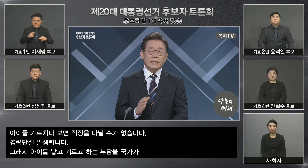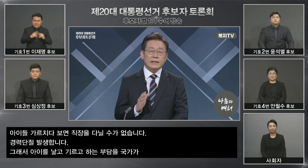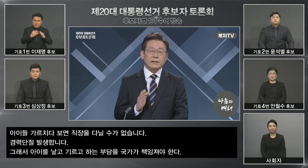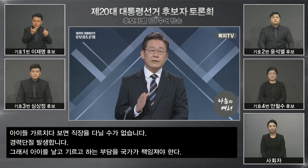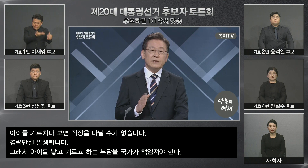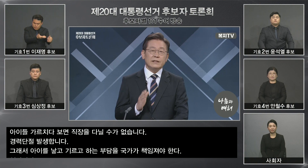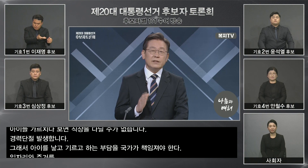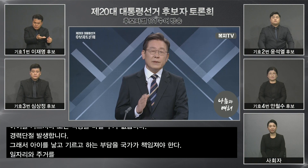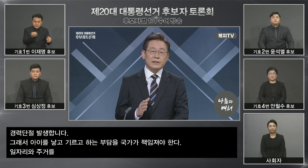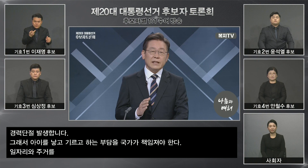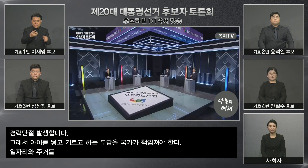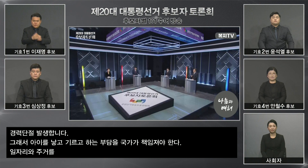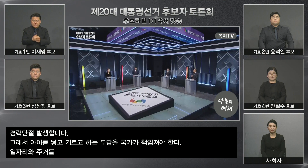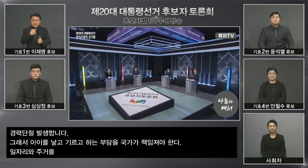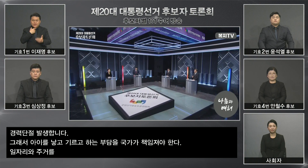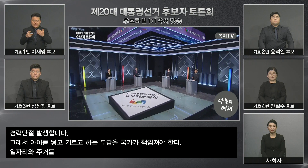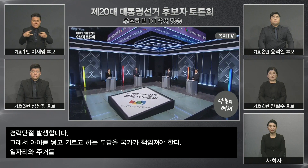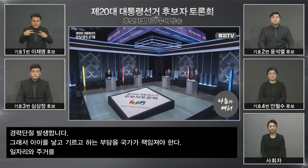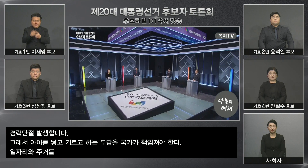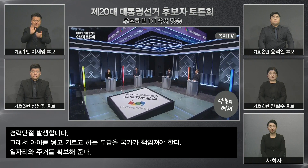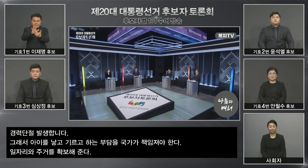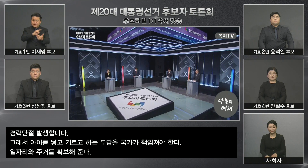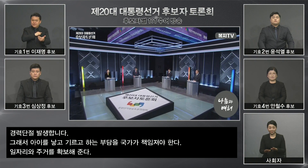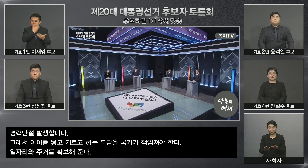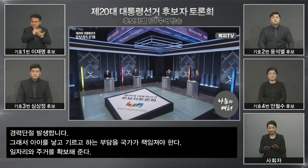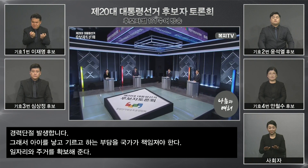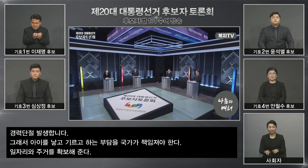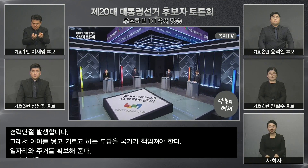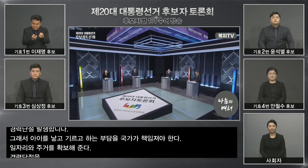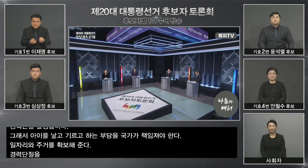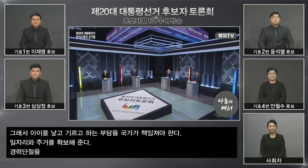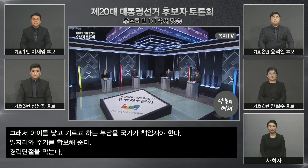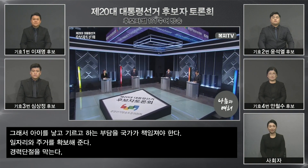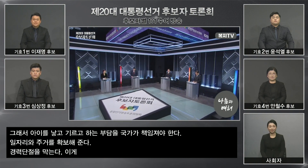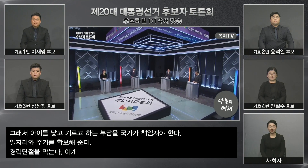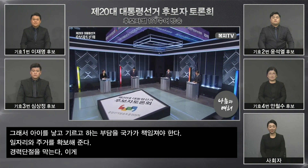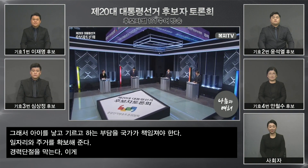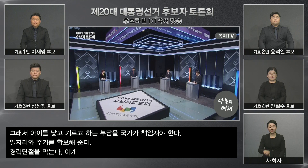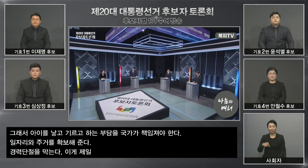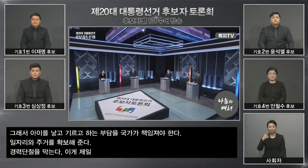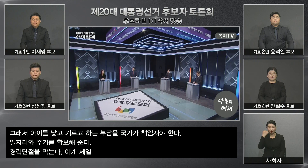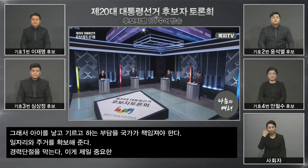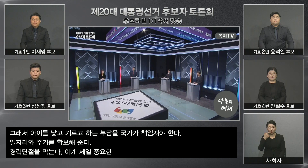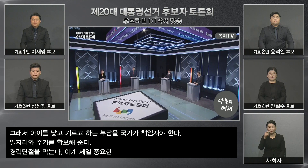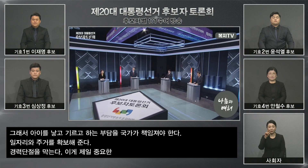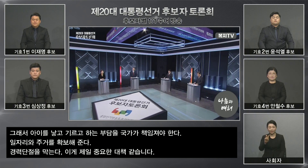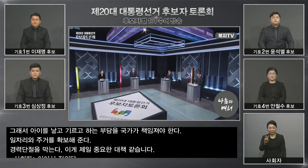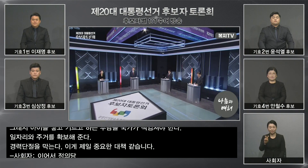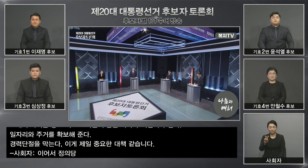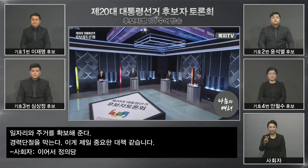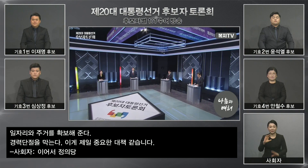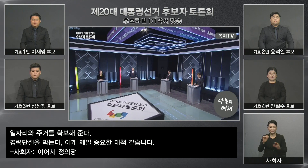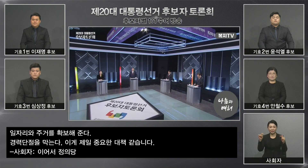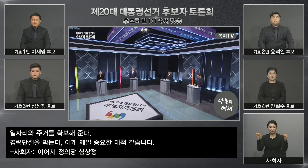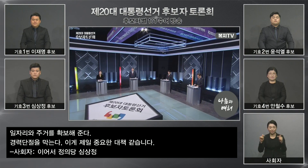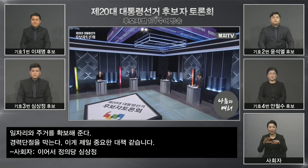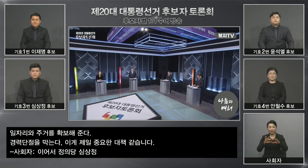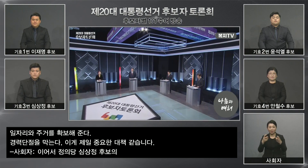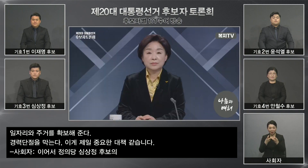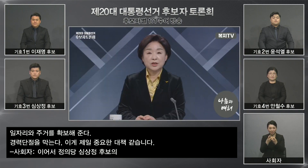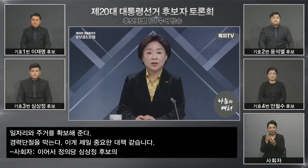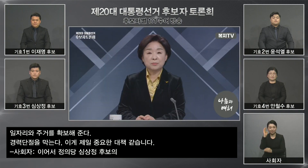준다. 경력 단절을 막는다. 이게 네. 제일 중요한 대책 같습니다. 네, 이어서 정의당 심상정 후보의 인구 절벽 대응 방안